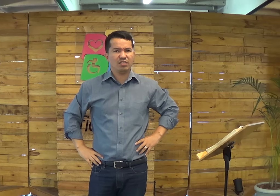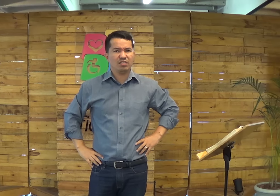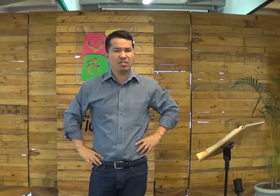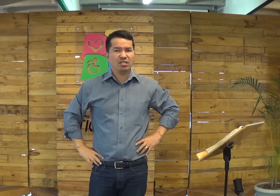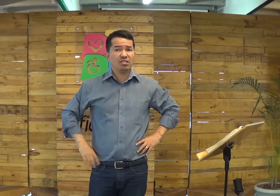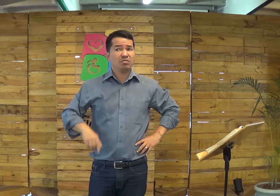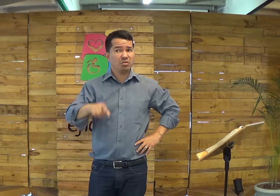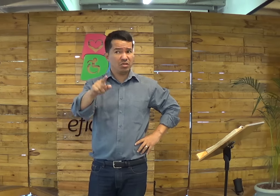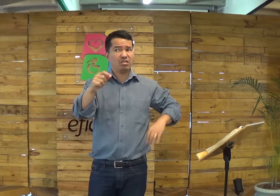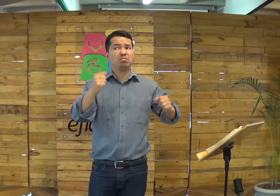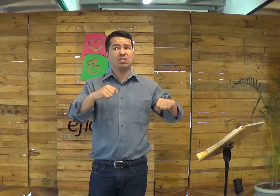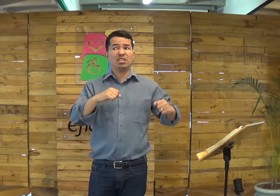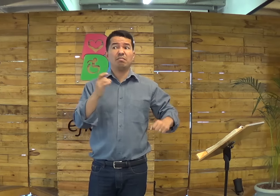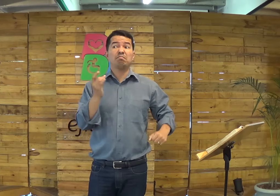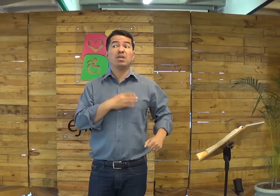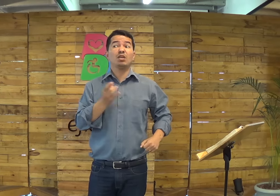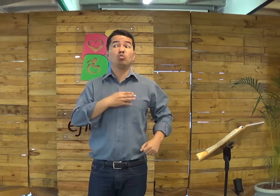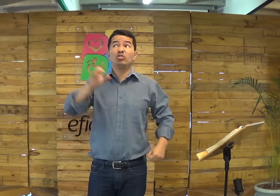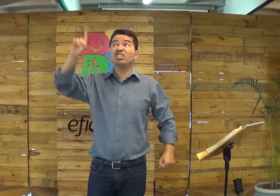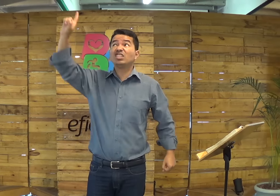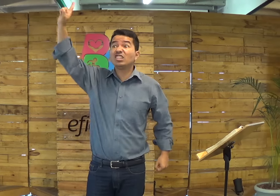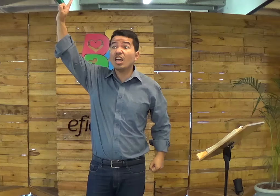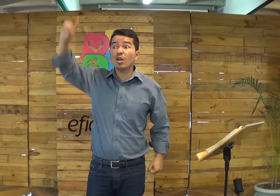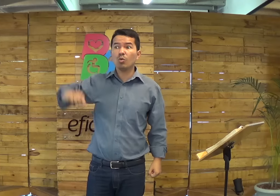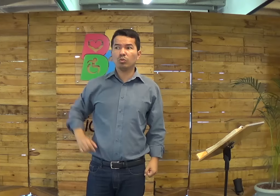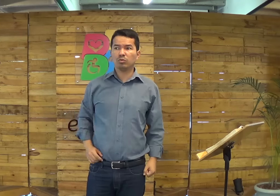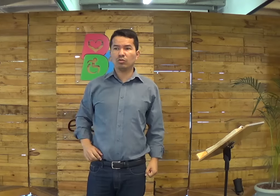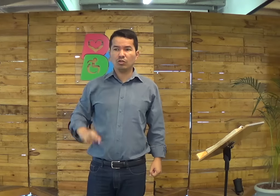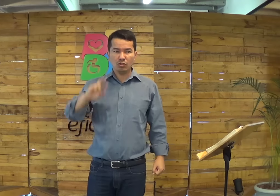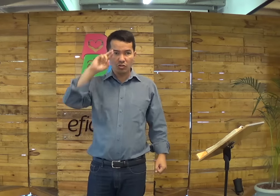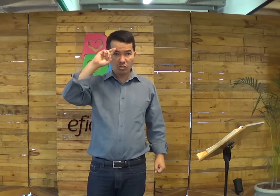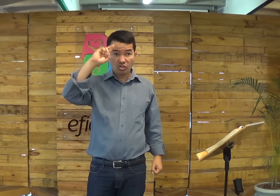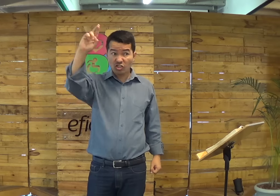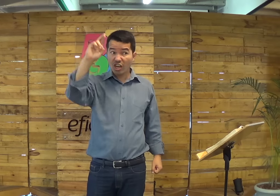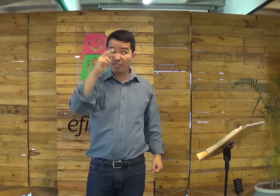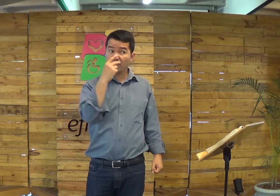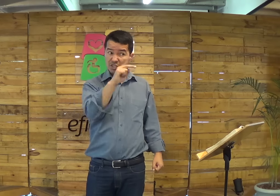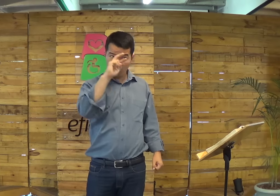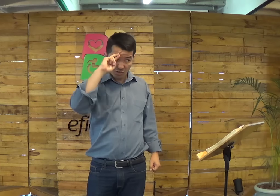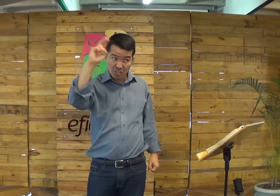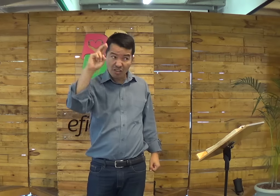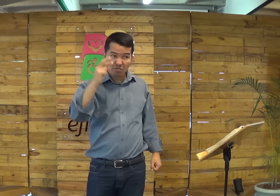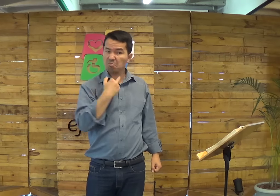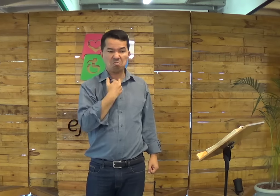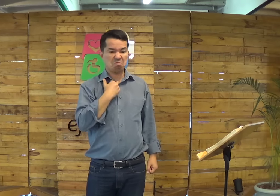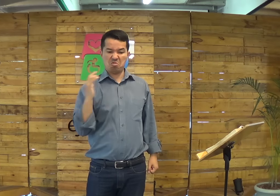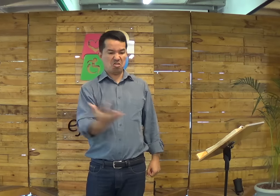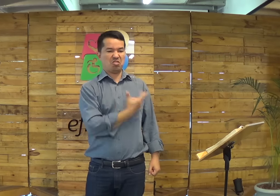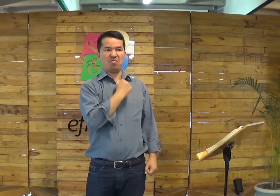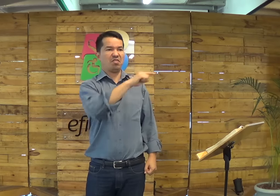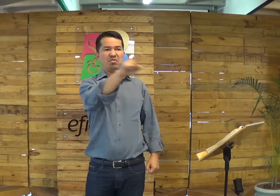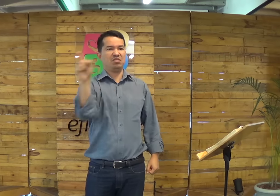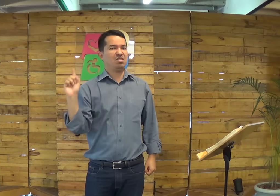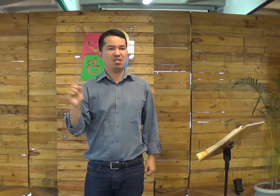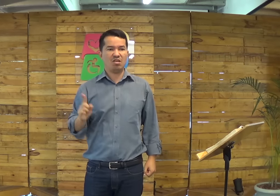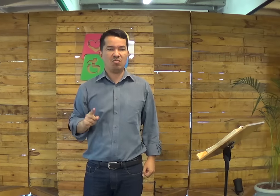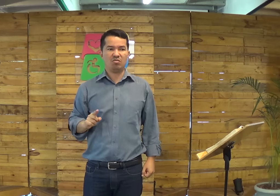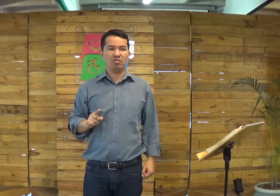Deus né Você precisa ter medo de Deus ele é seu chefe né e o seu